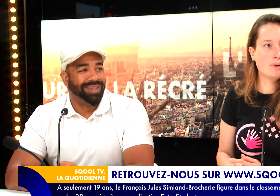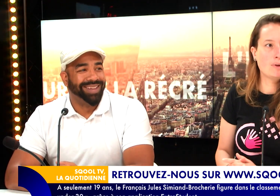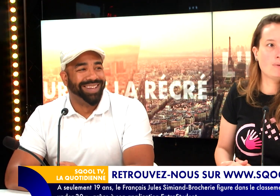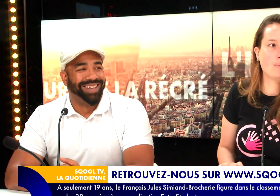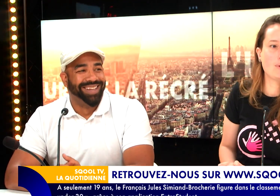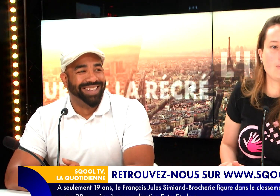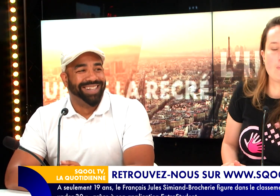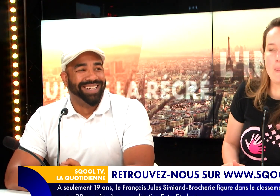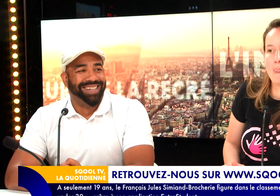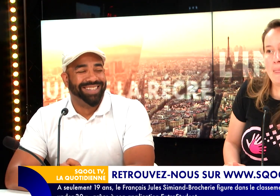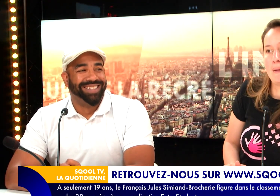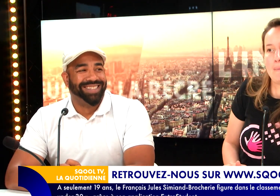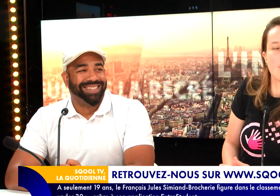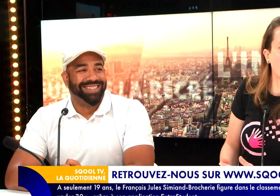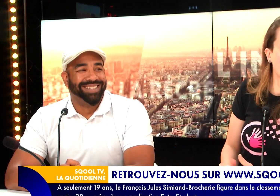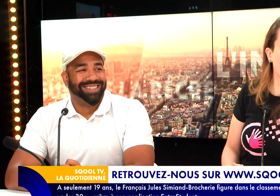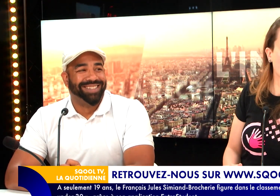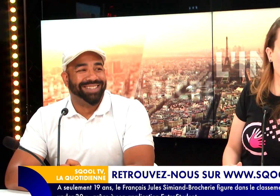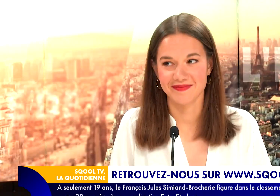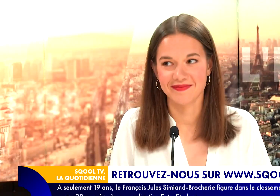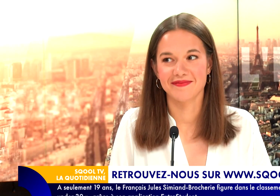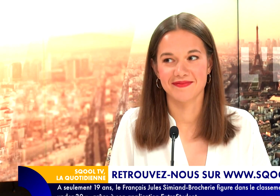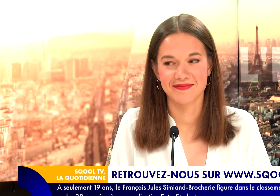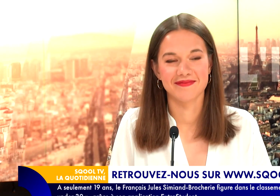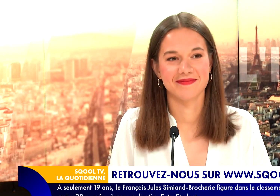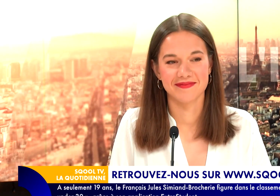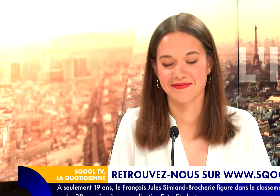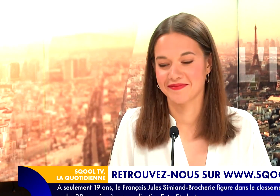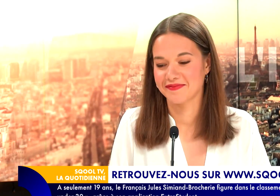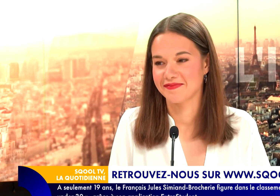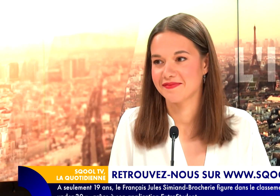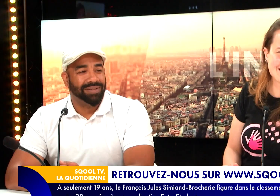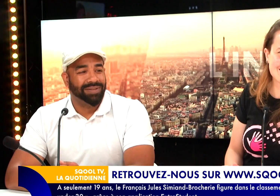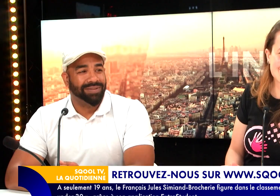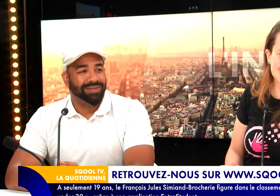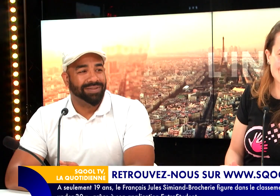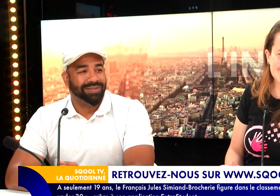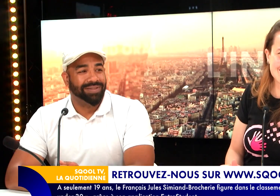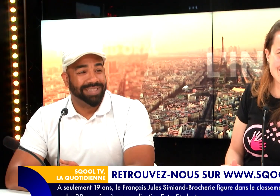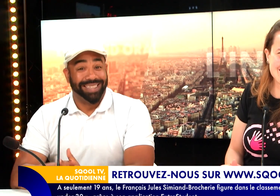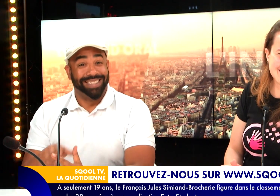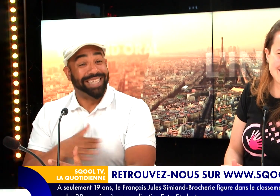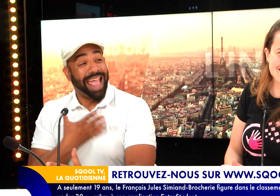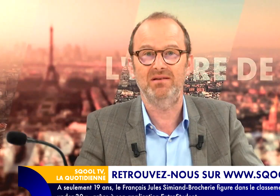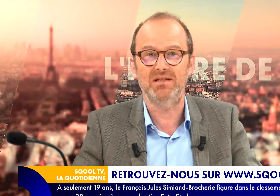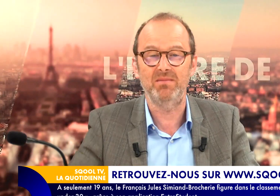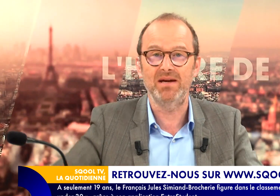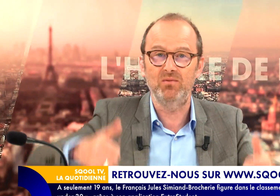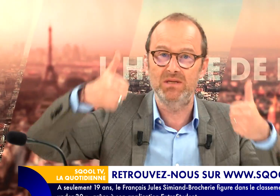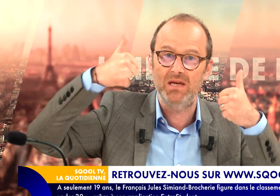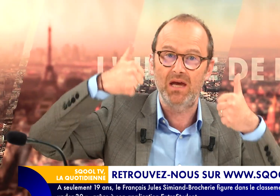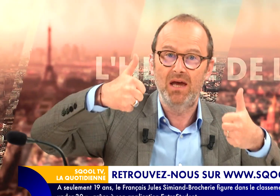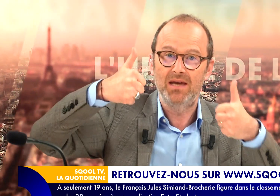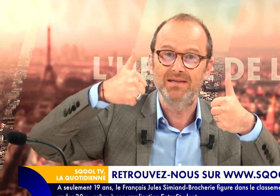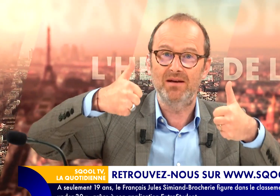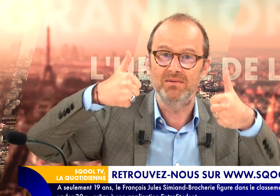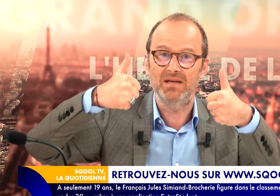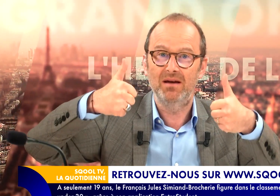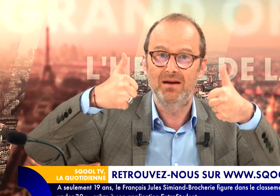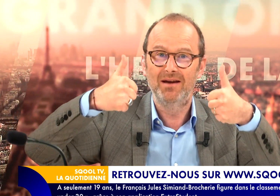compris. Merci beaucoup, Marie, Seb et Mélie. Merci beaucoup. Merci. Tous, on écoute, j'aime pas. Ça vient de sortir chez Bayard Musique. C'est comme ça.